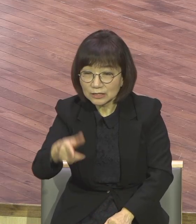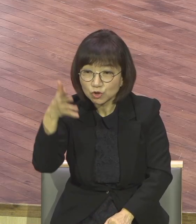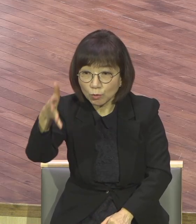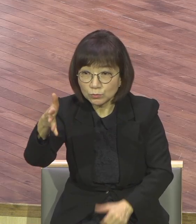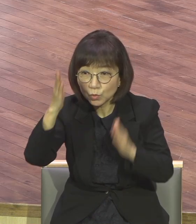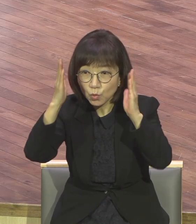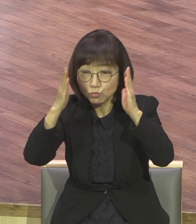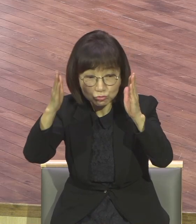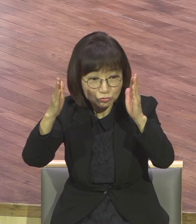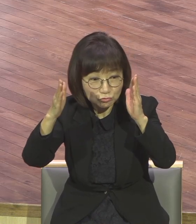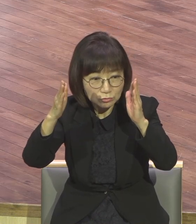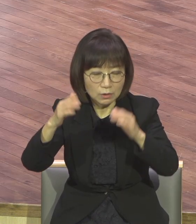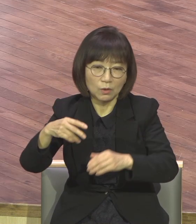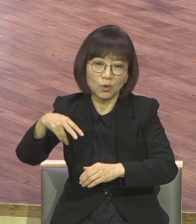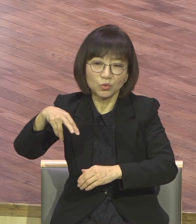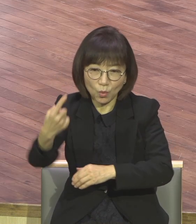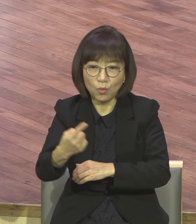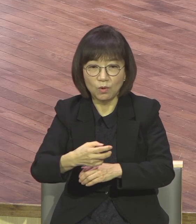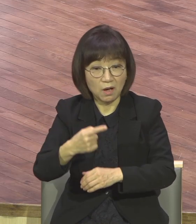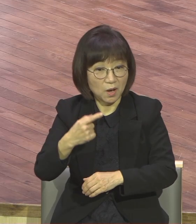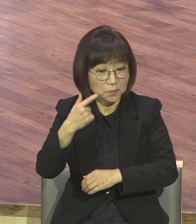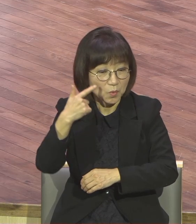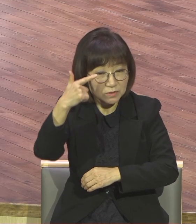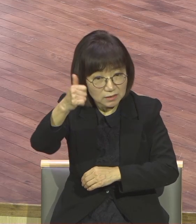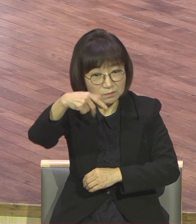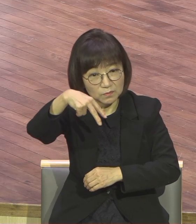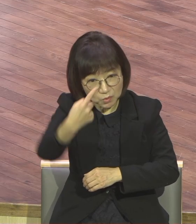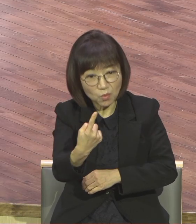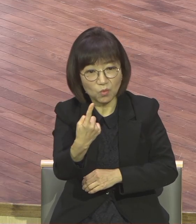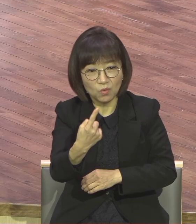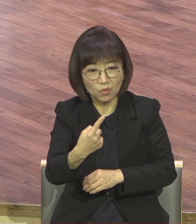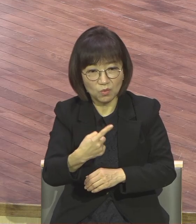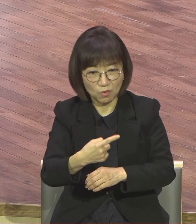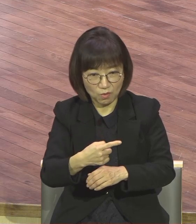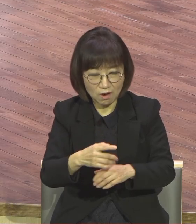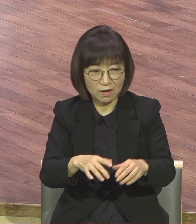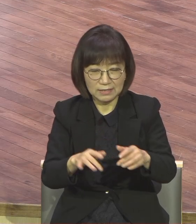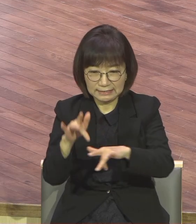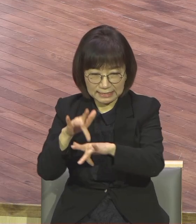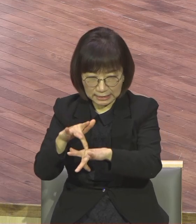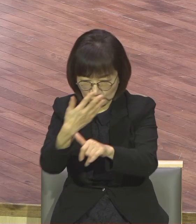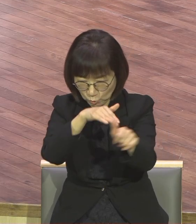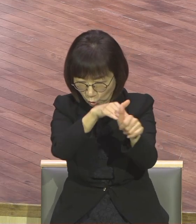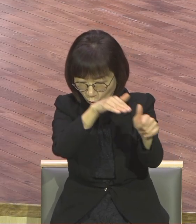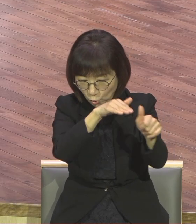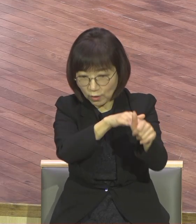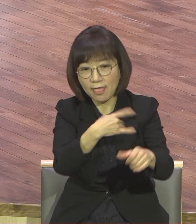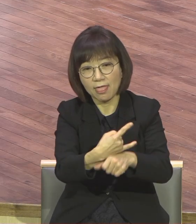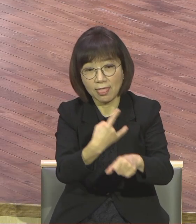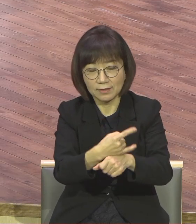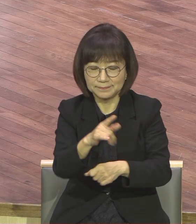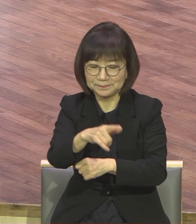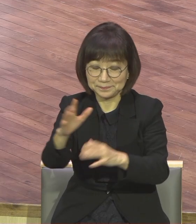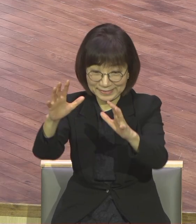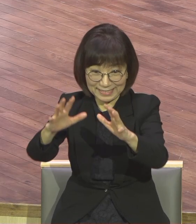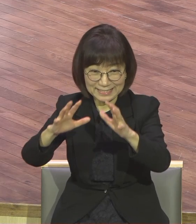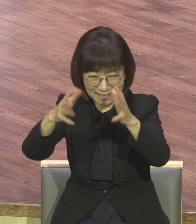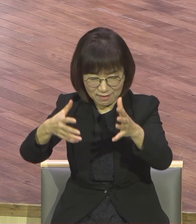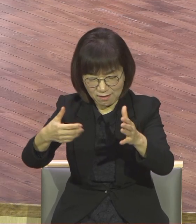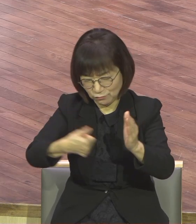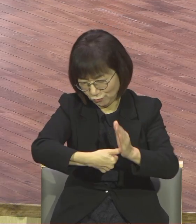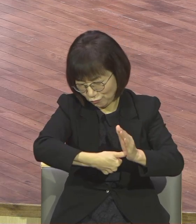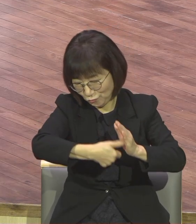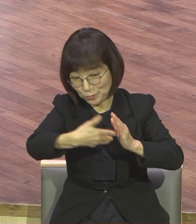공격하고 뭐 목사들은 말할 것도 없고 세계적으로 유명한 한국 신학자가 있어요. 풀러